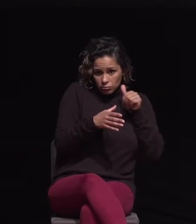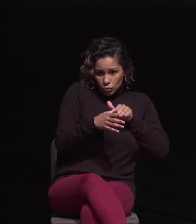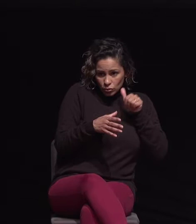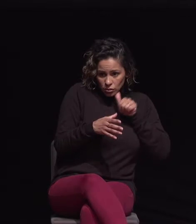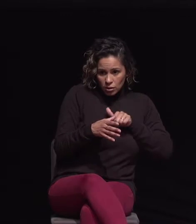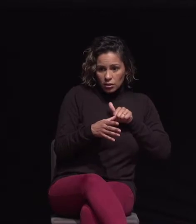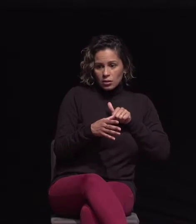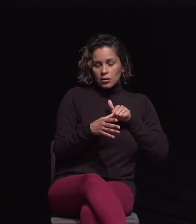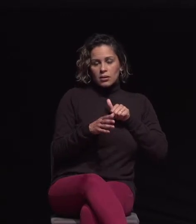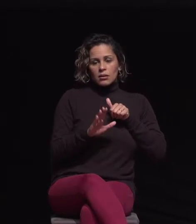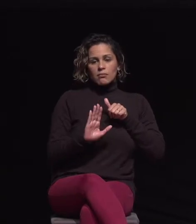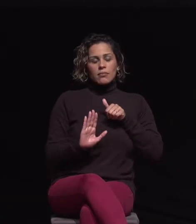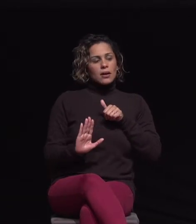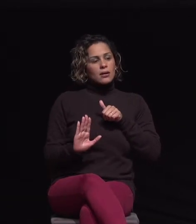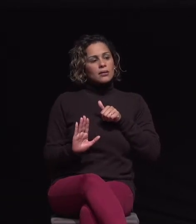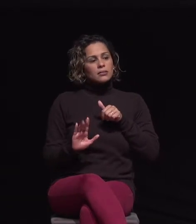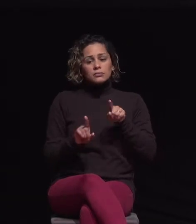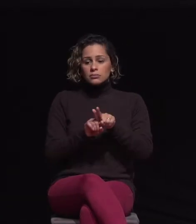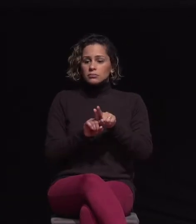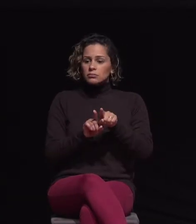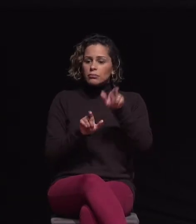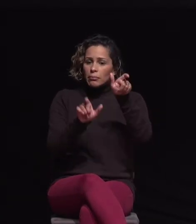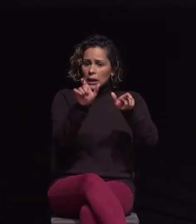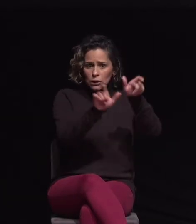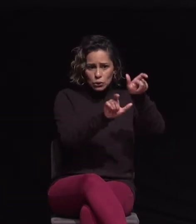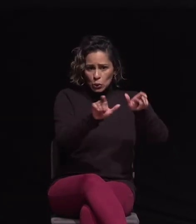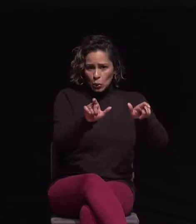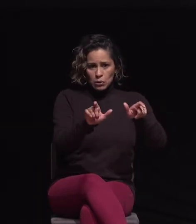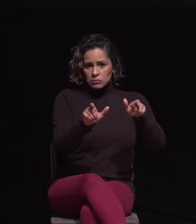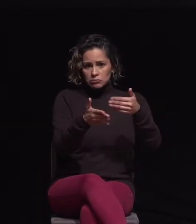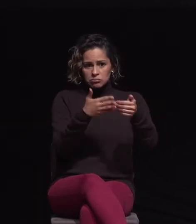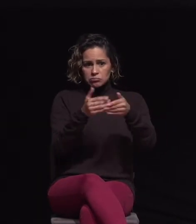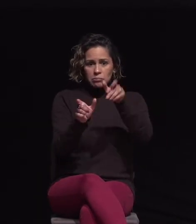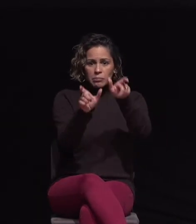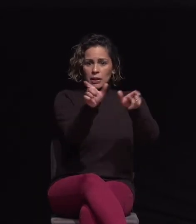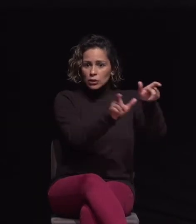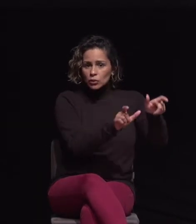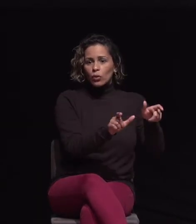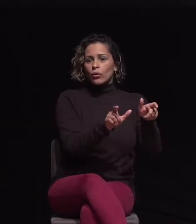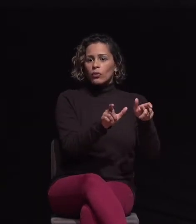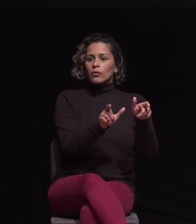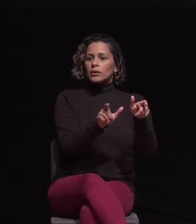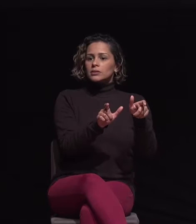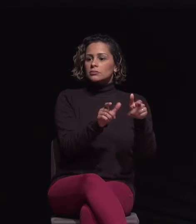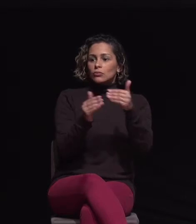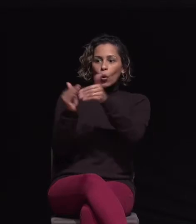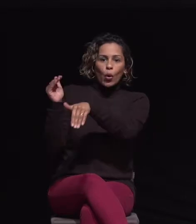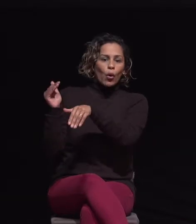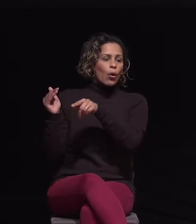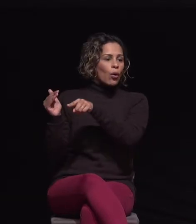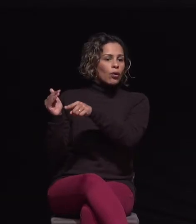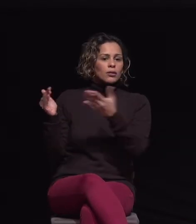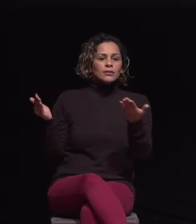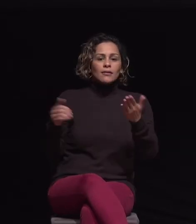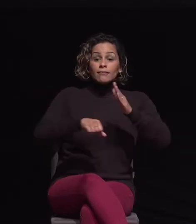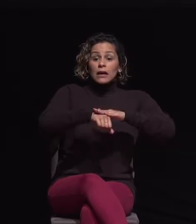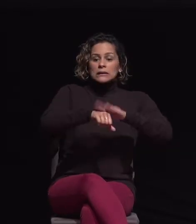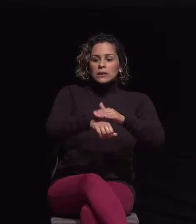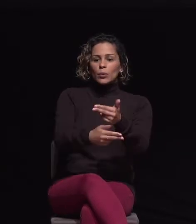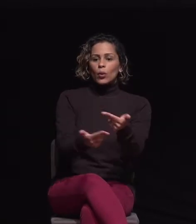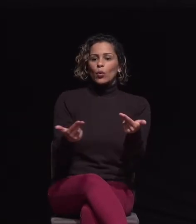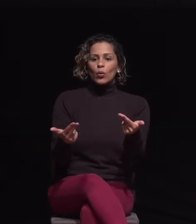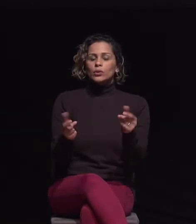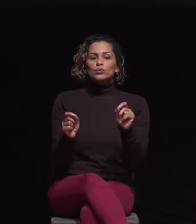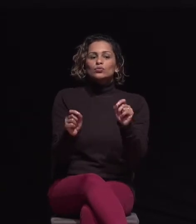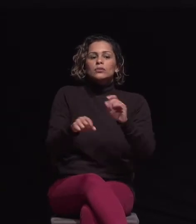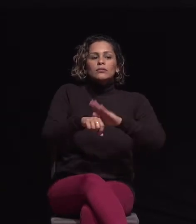mas enquanto pessoas que são contra essas situações, se manifestar nessas situações de violência em que a gente